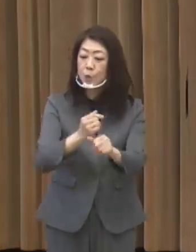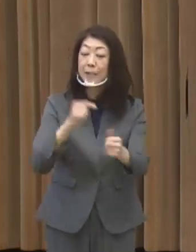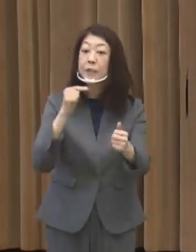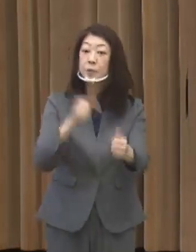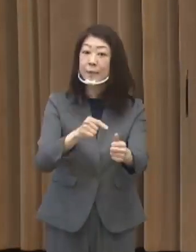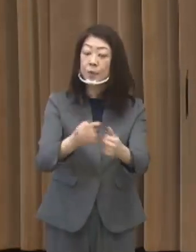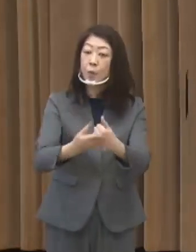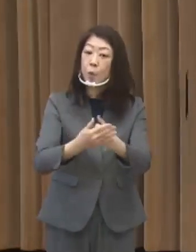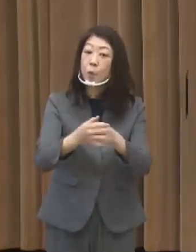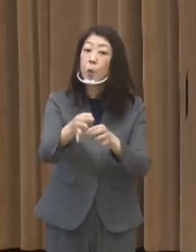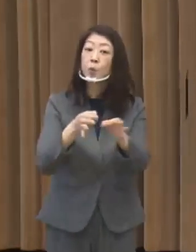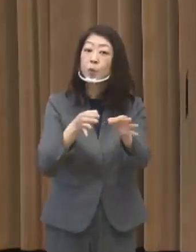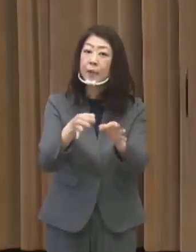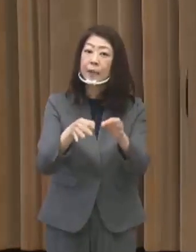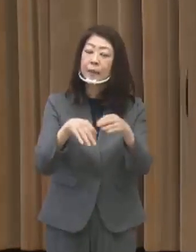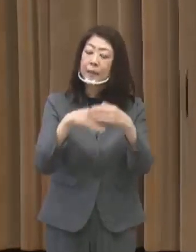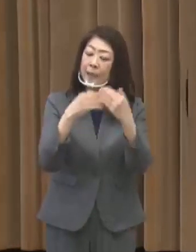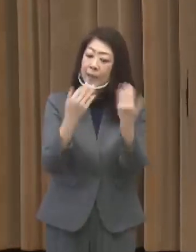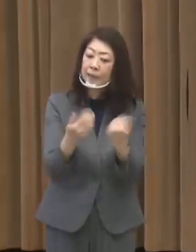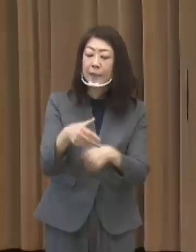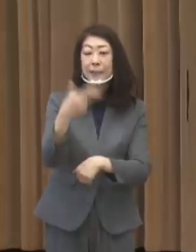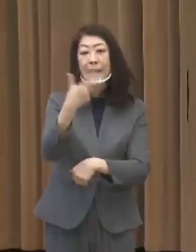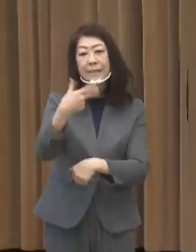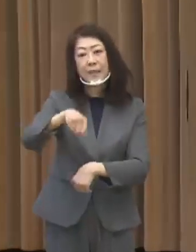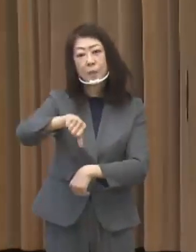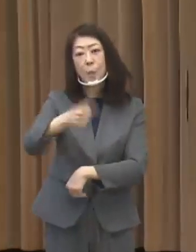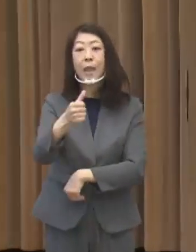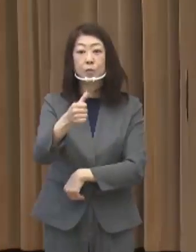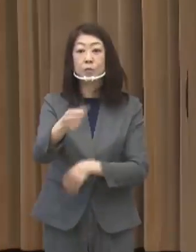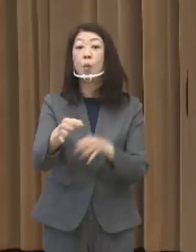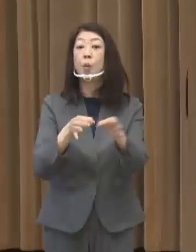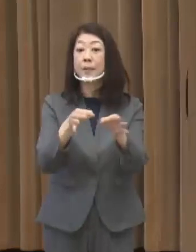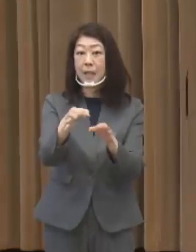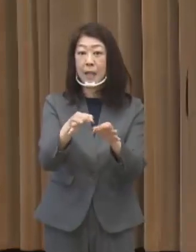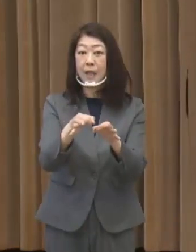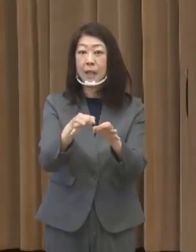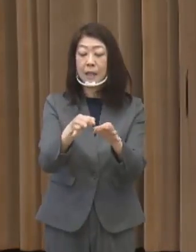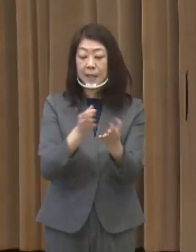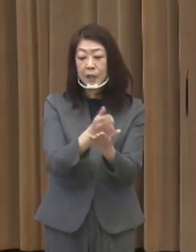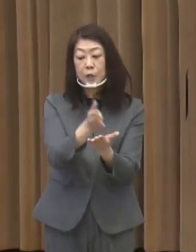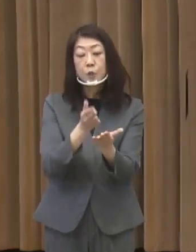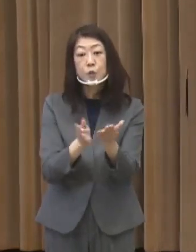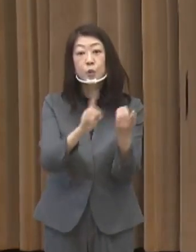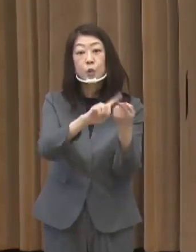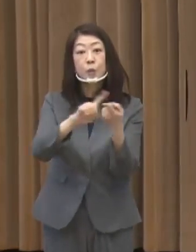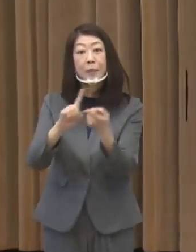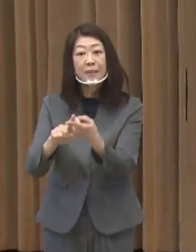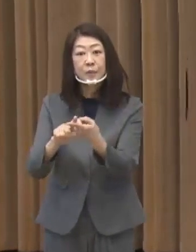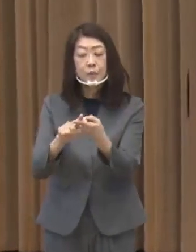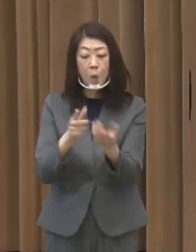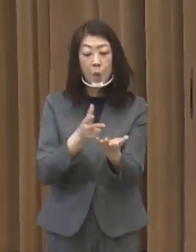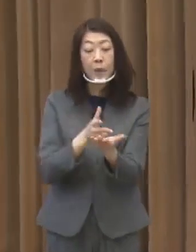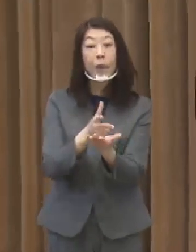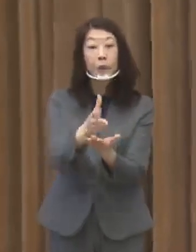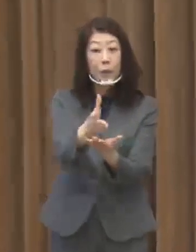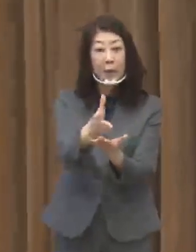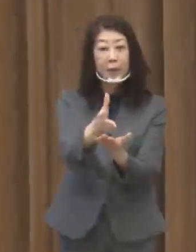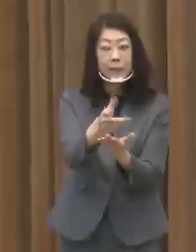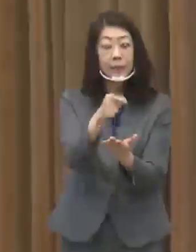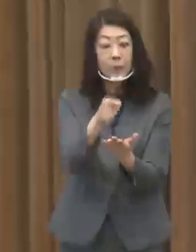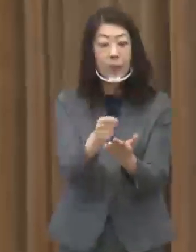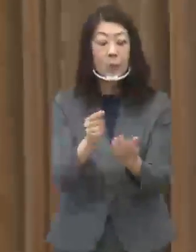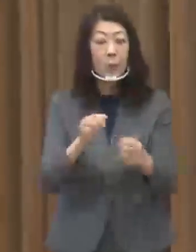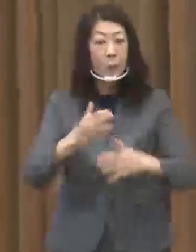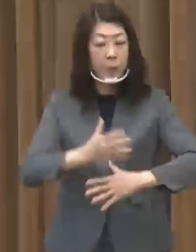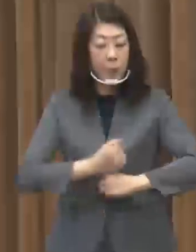約7500の店舗に対して業種別ガイドラインの遵守状況を現地に赴い